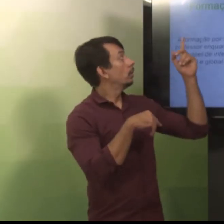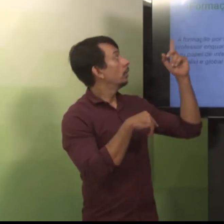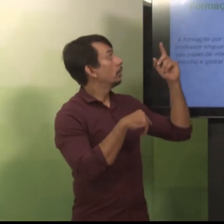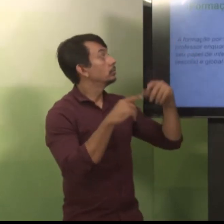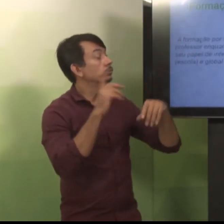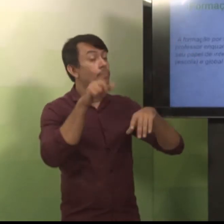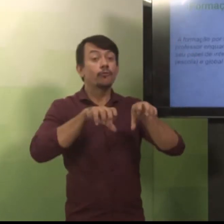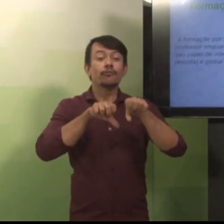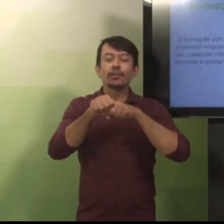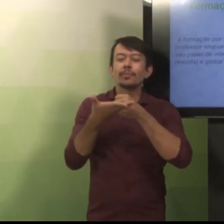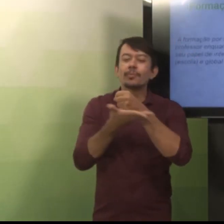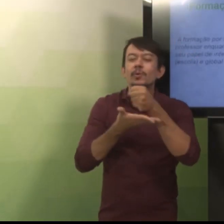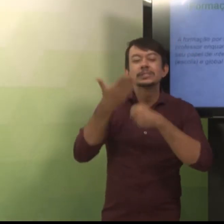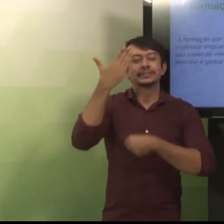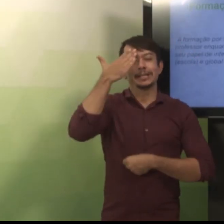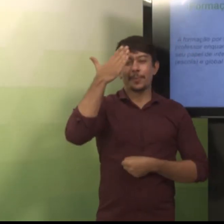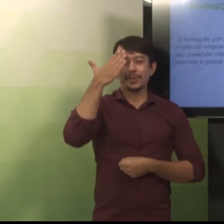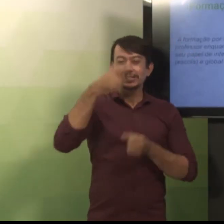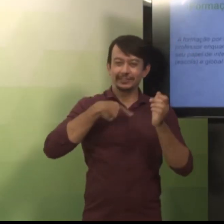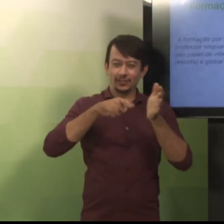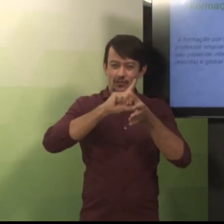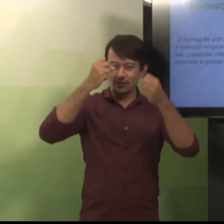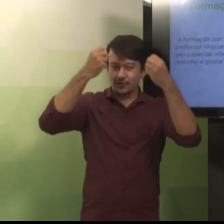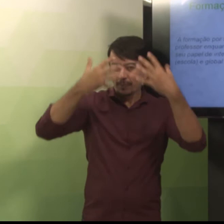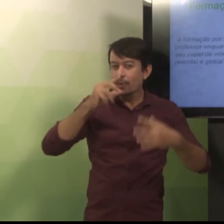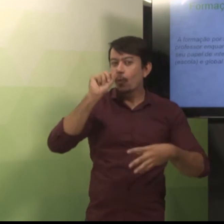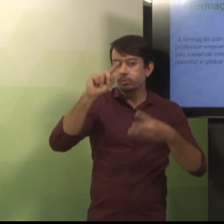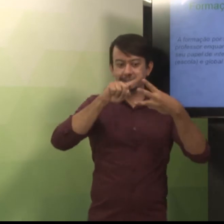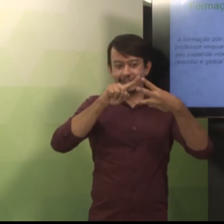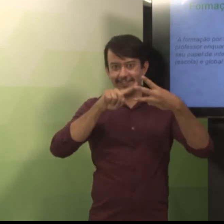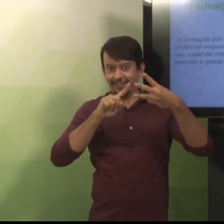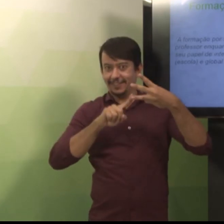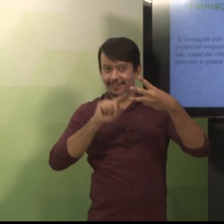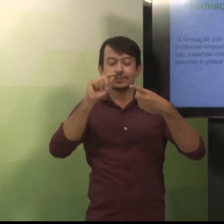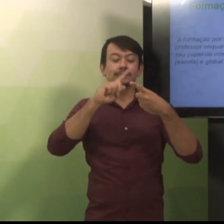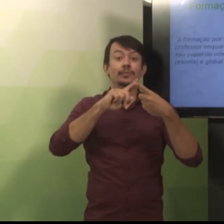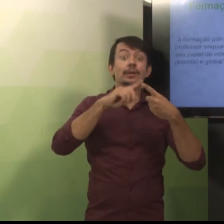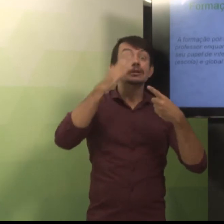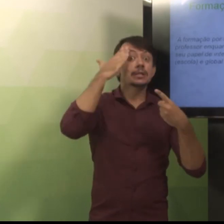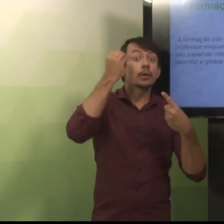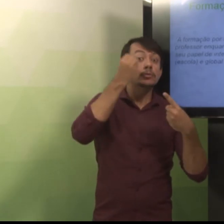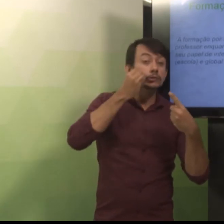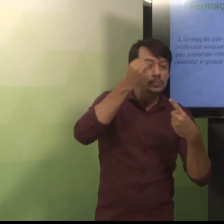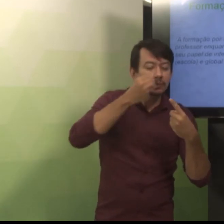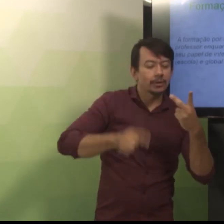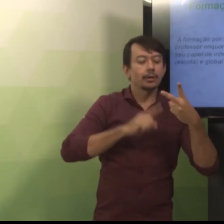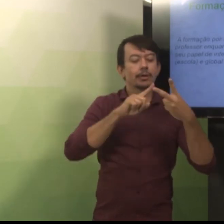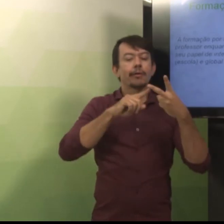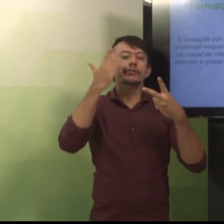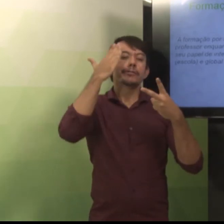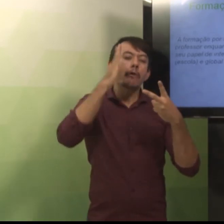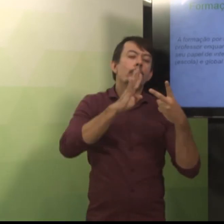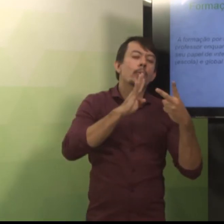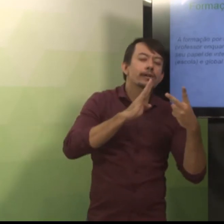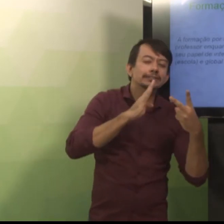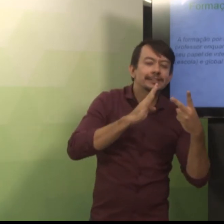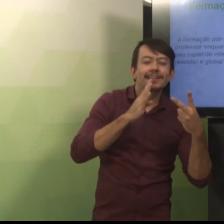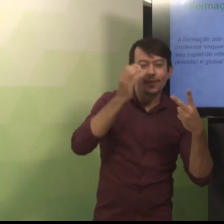Formação com base nos saberes, vou explicar para vocês. Conforme já falamos dos 3 saberes, formação com base nos saberes, que eu havia explicado, os